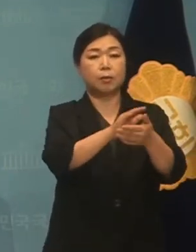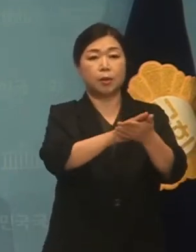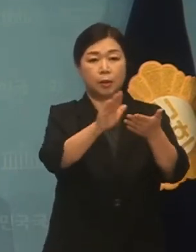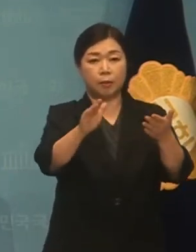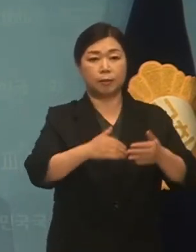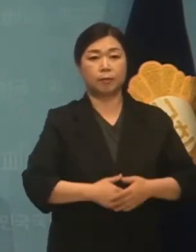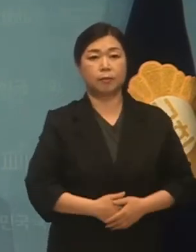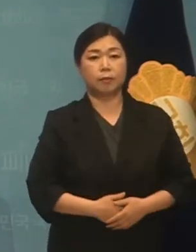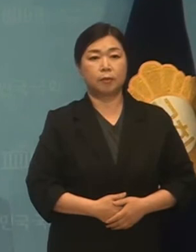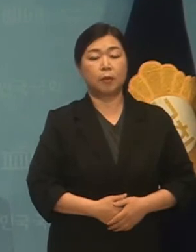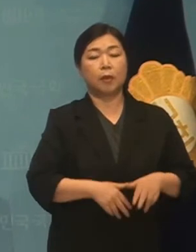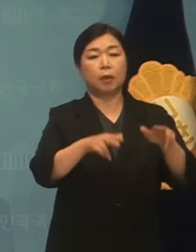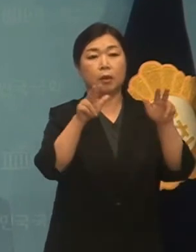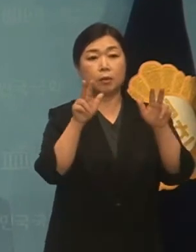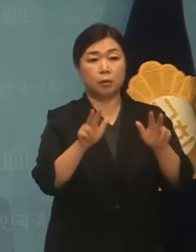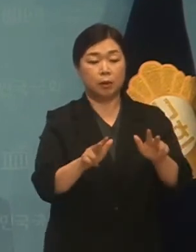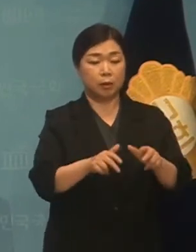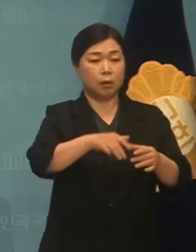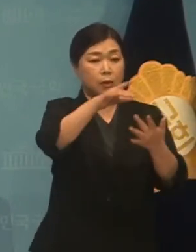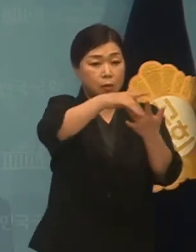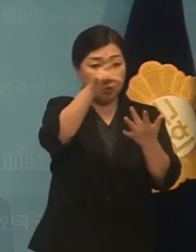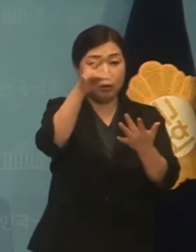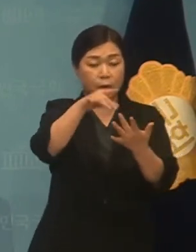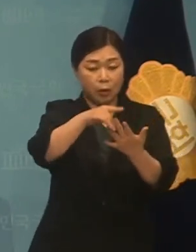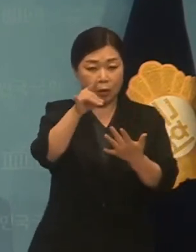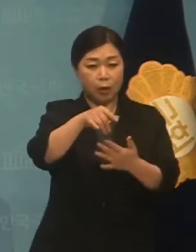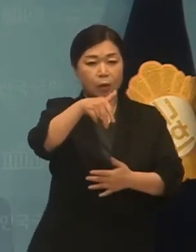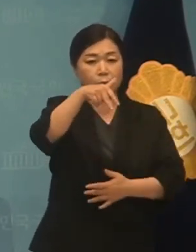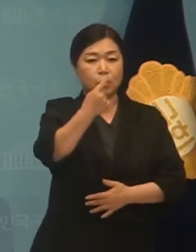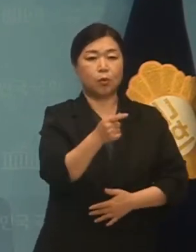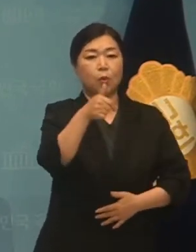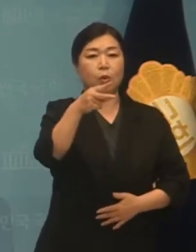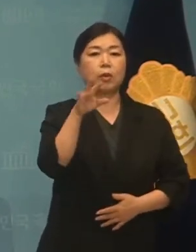실현하겠습니다. 이제 선택은